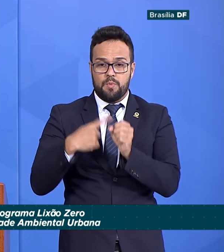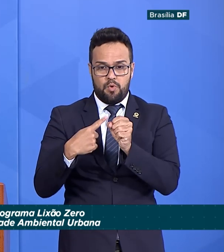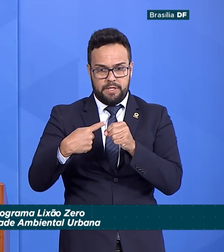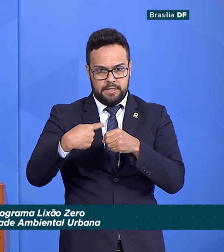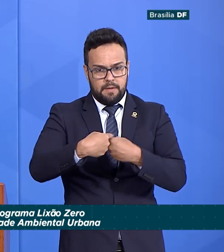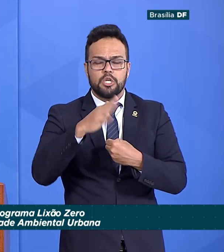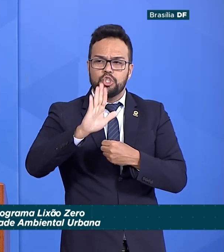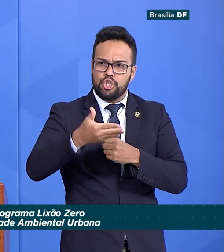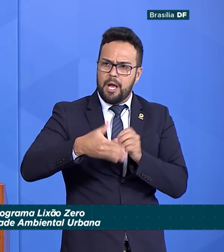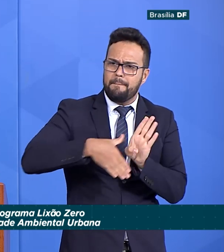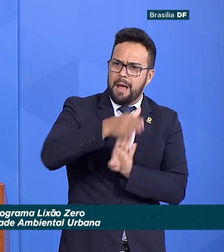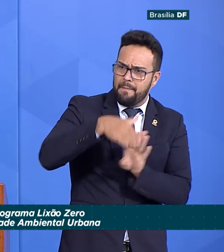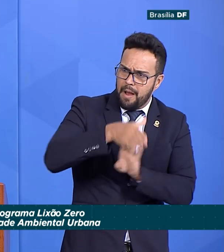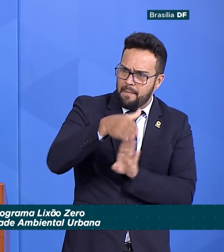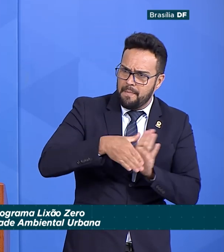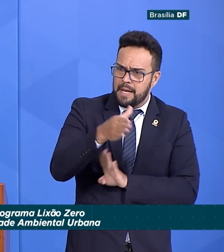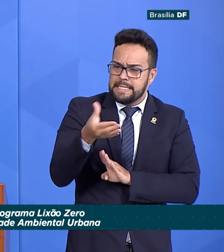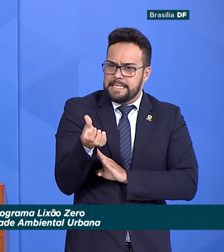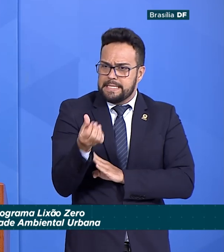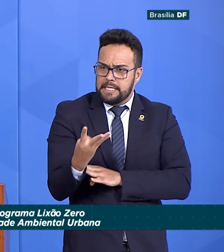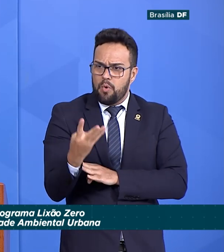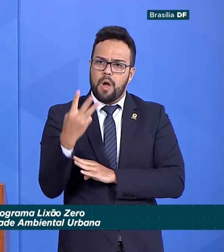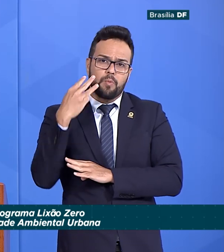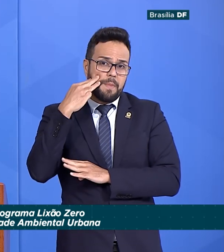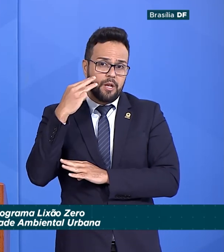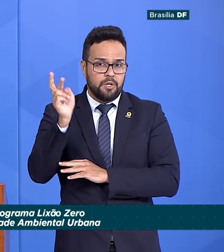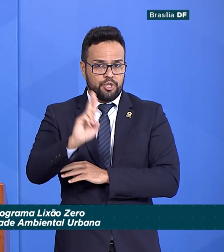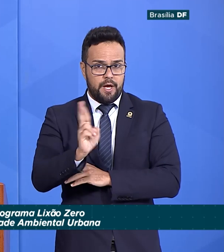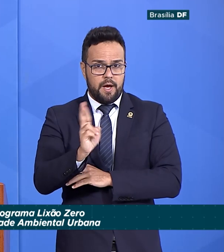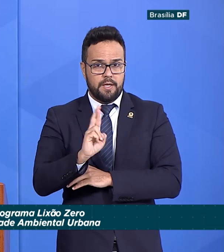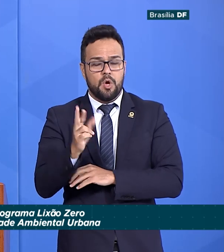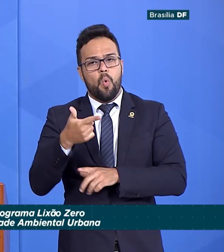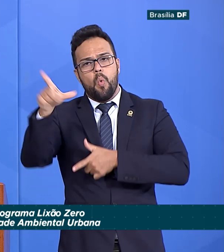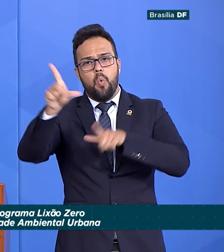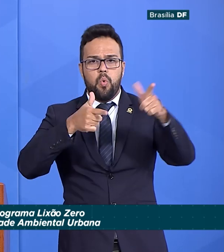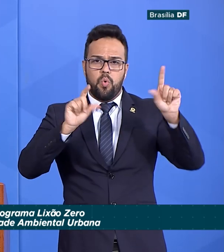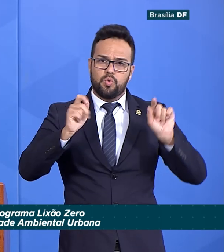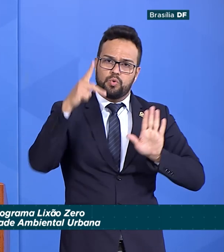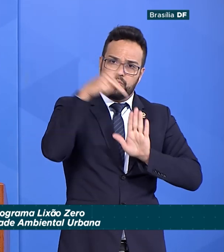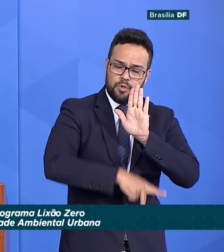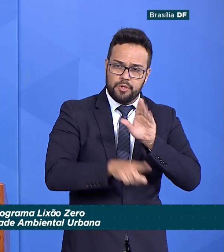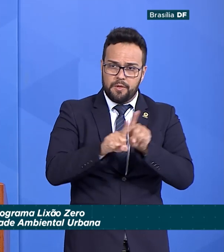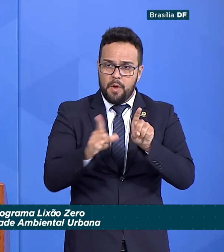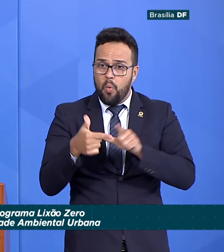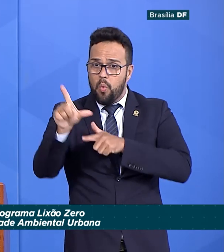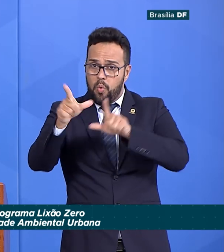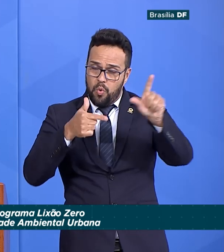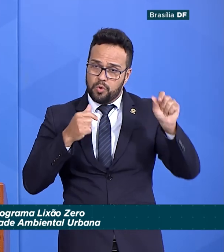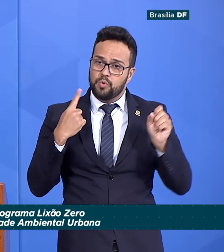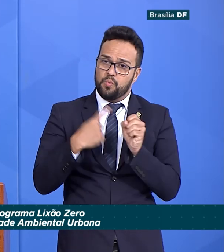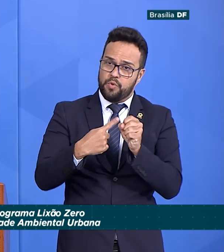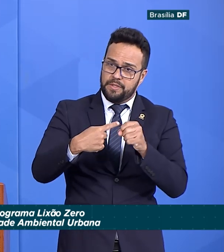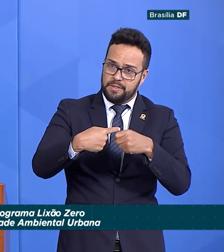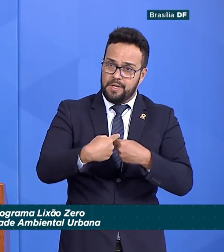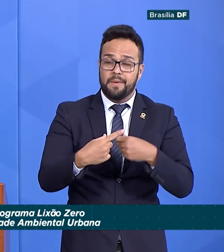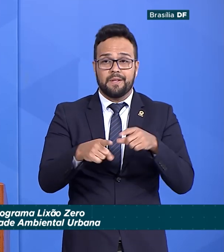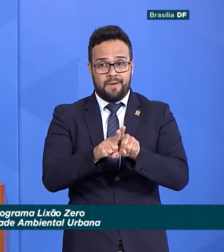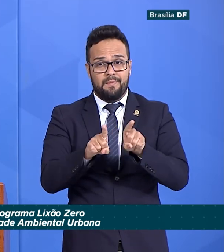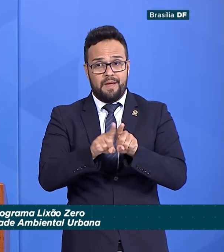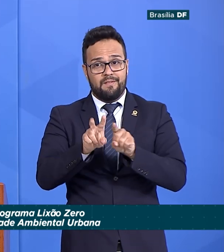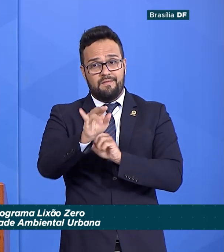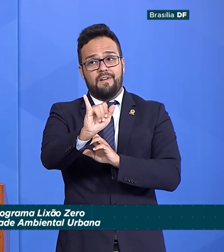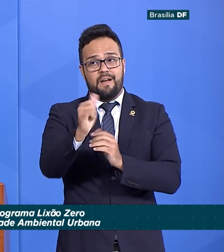nessa primeira tranche 64 milhões de reais, outros projetos e outros municípios virão em